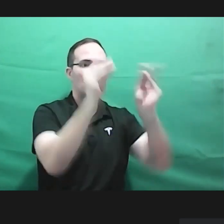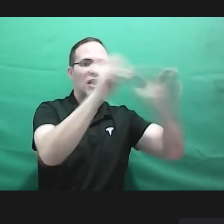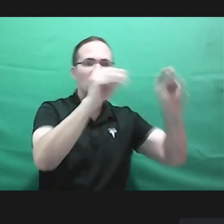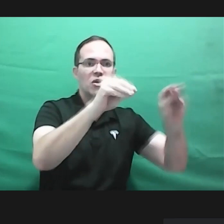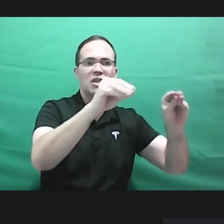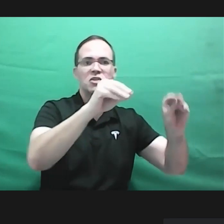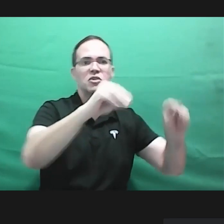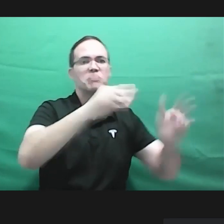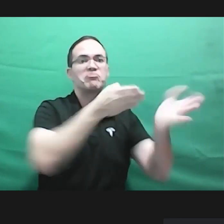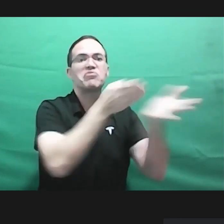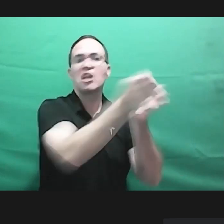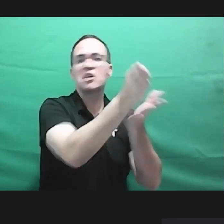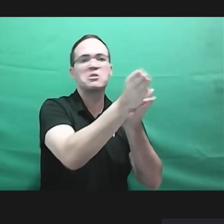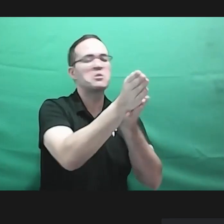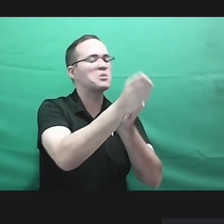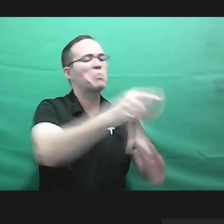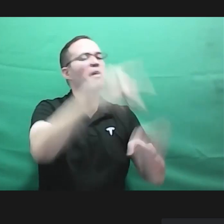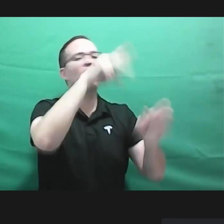sus consecuencias.